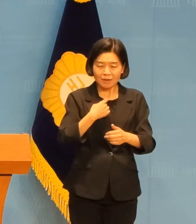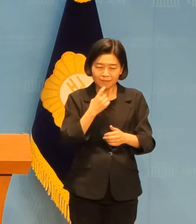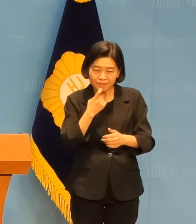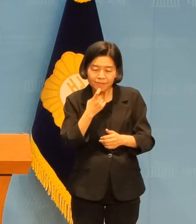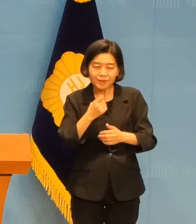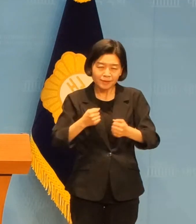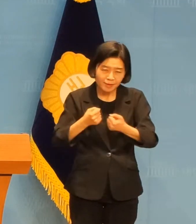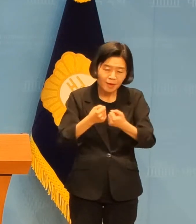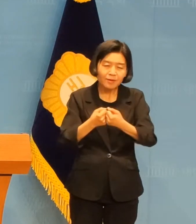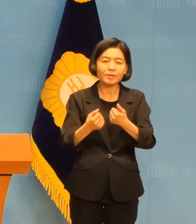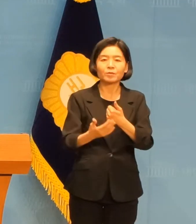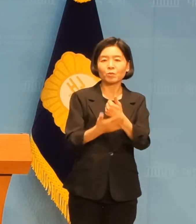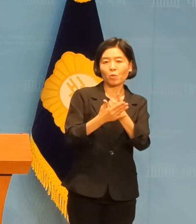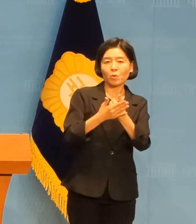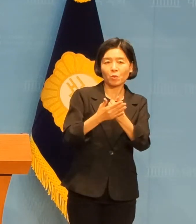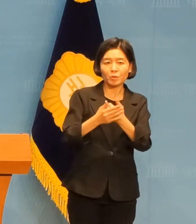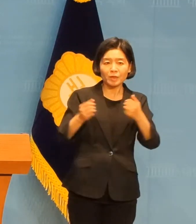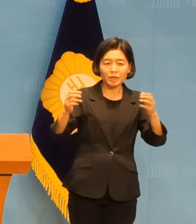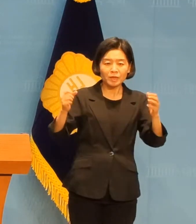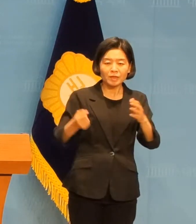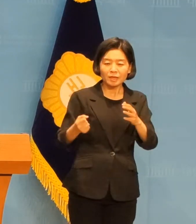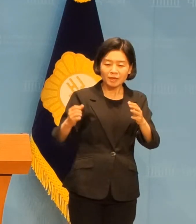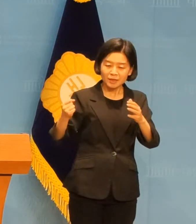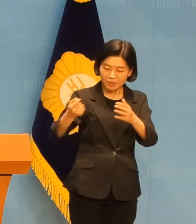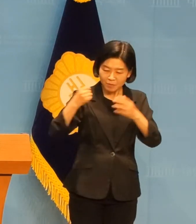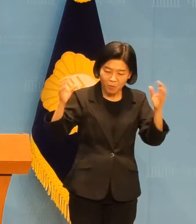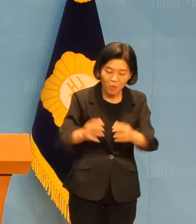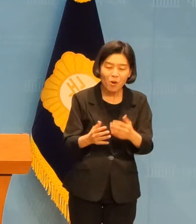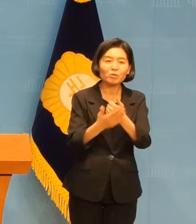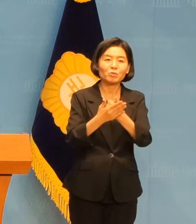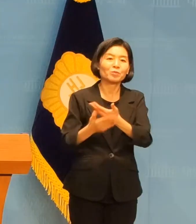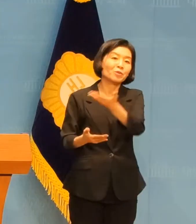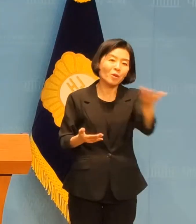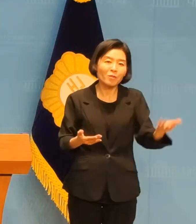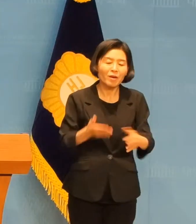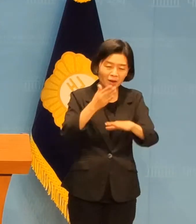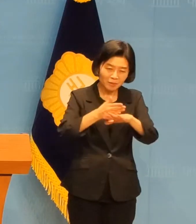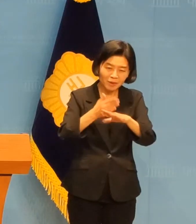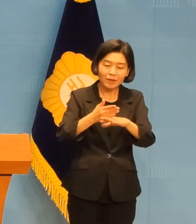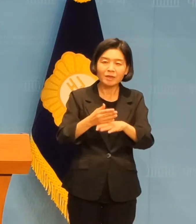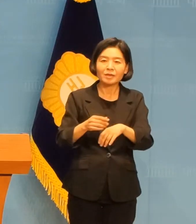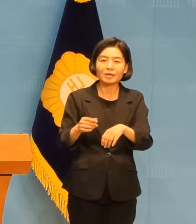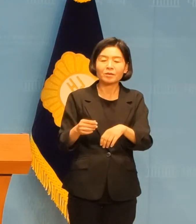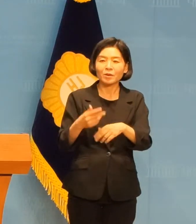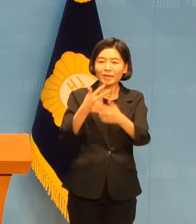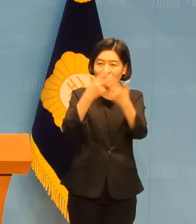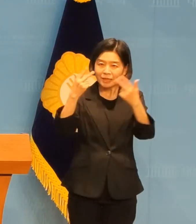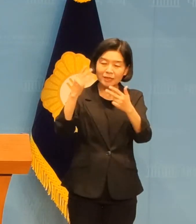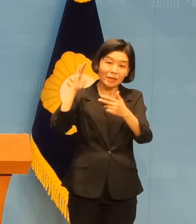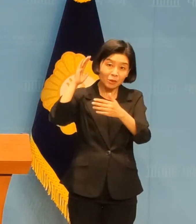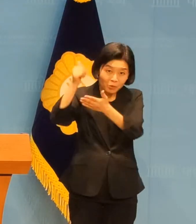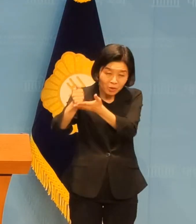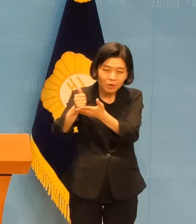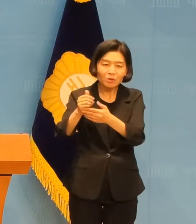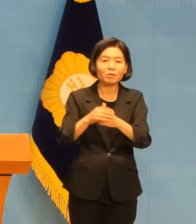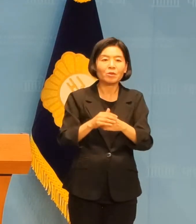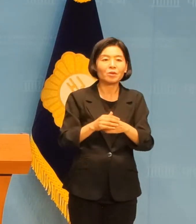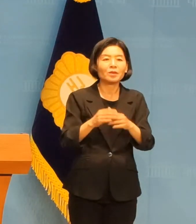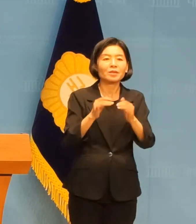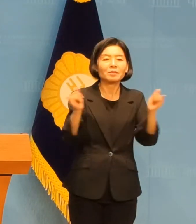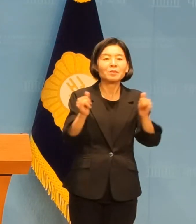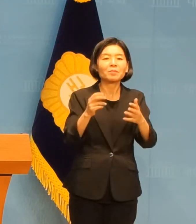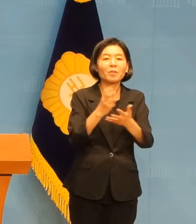힘을 모아주신 모든 분께 감사드립니다. 특별히 이재명 대통령과 신임 법제처장께